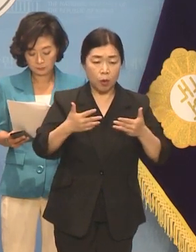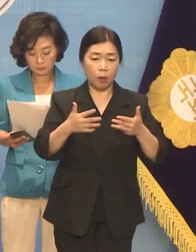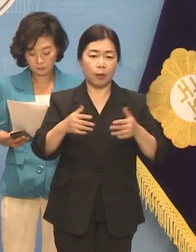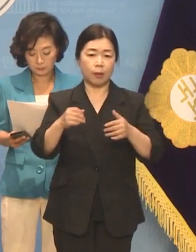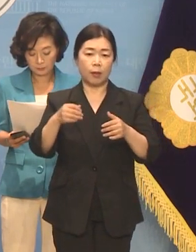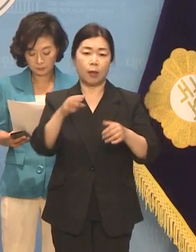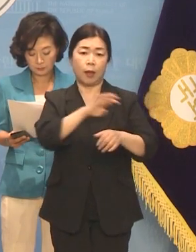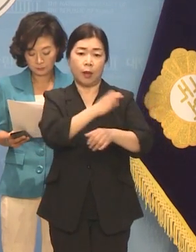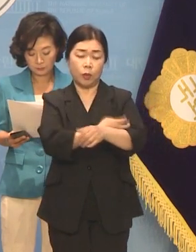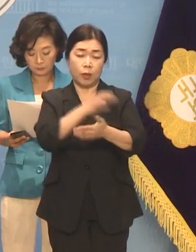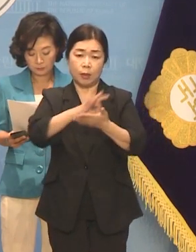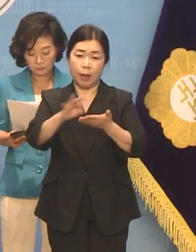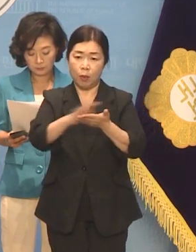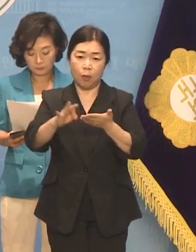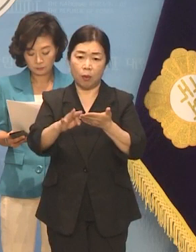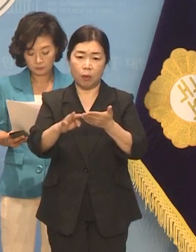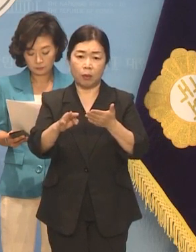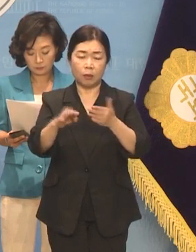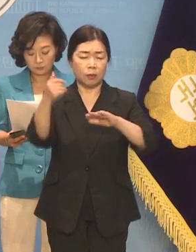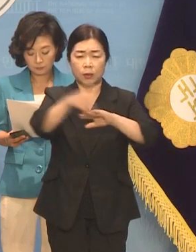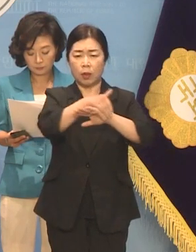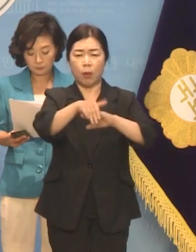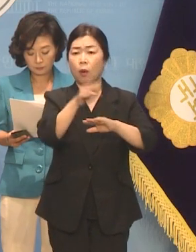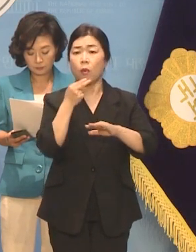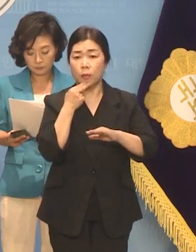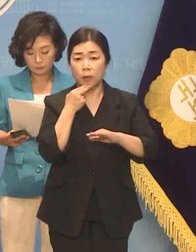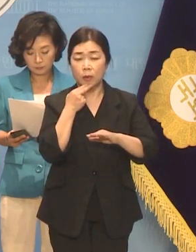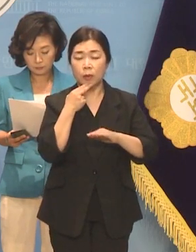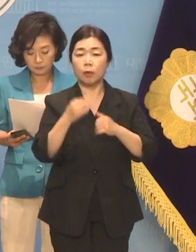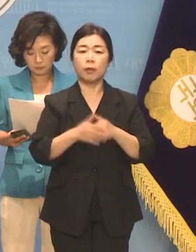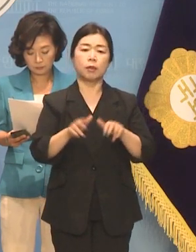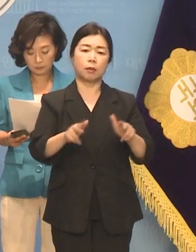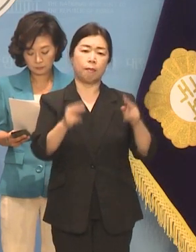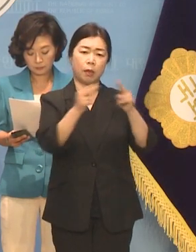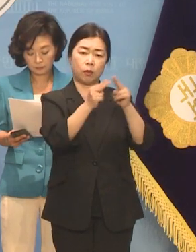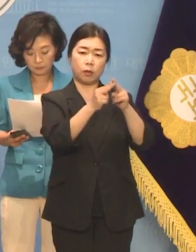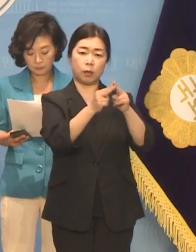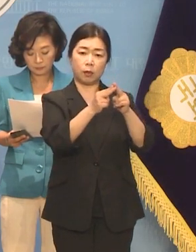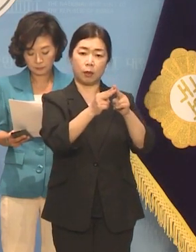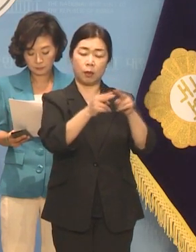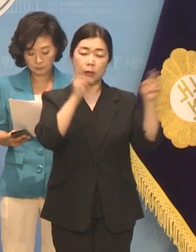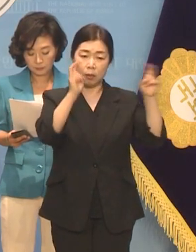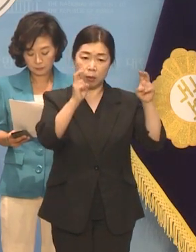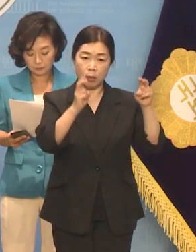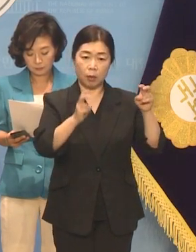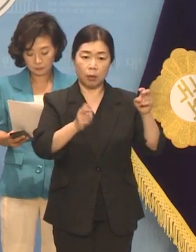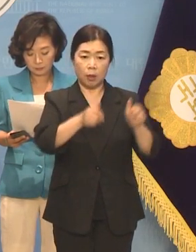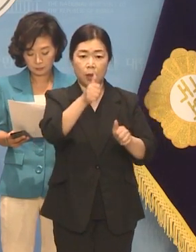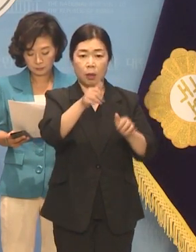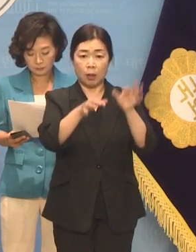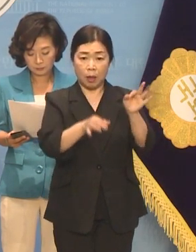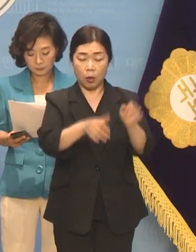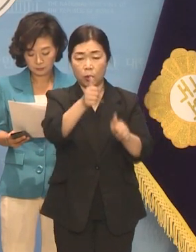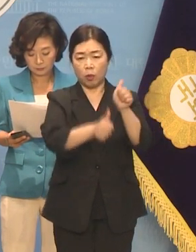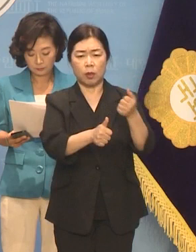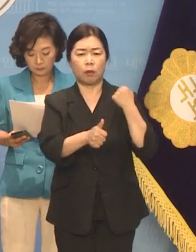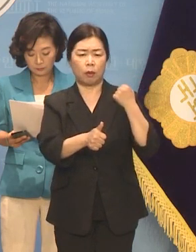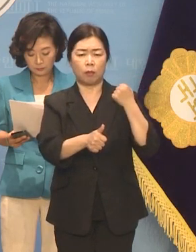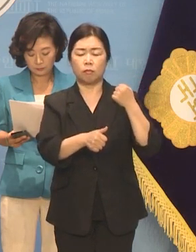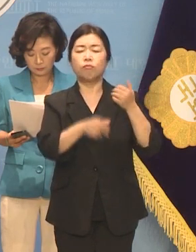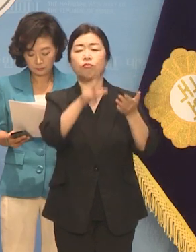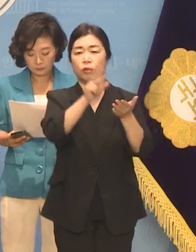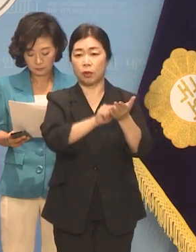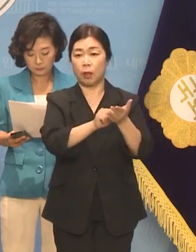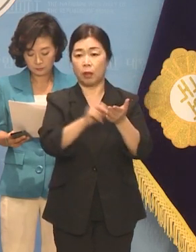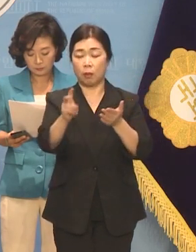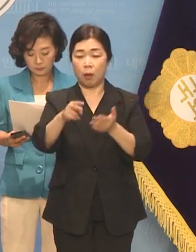충족하지 못하는 한국의 반도체 기업들은 가격 경쟁력을 잃고 거래처를 잃거나 결국 생산